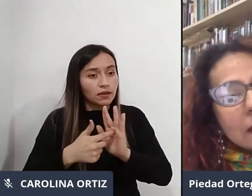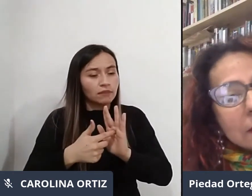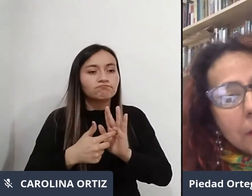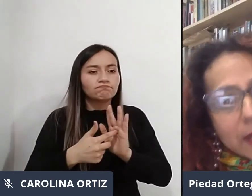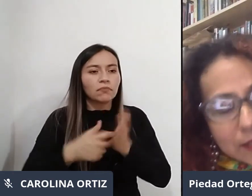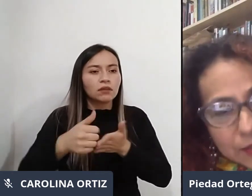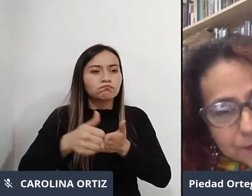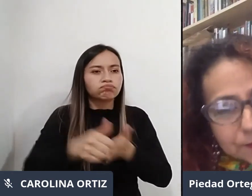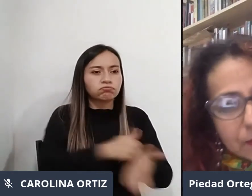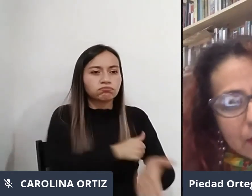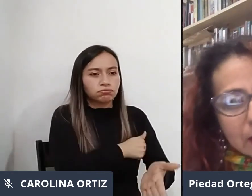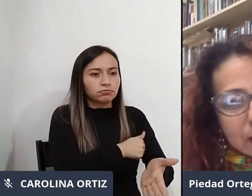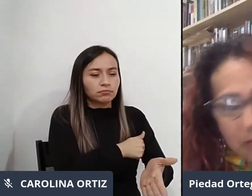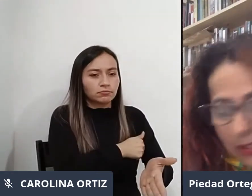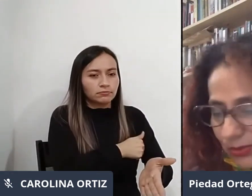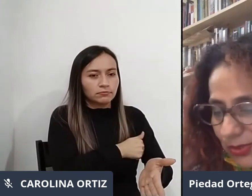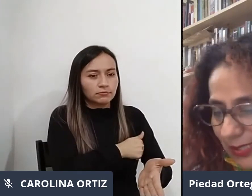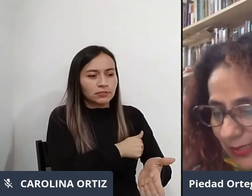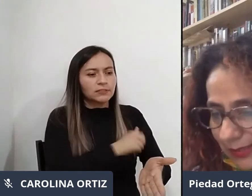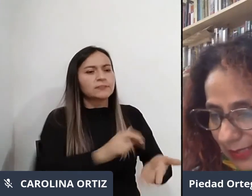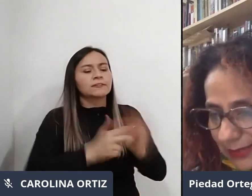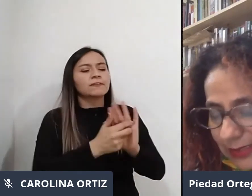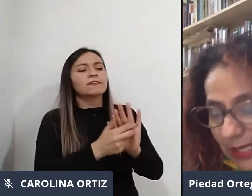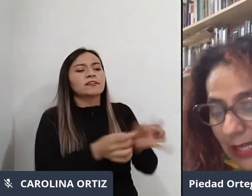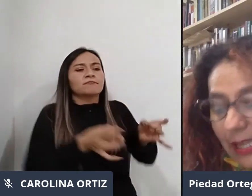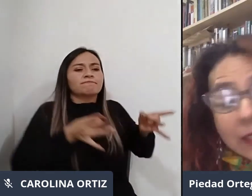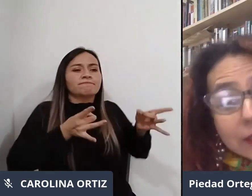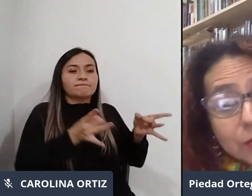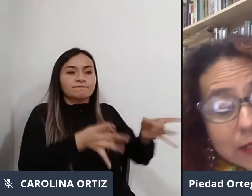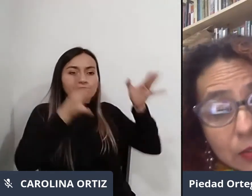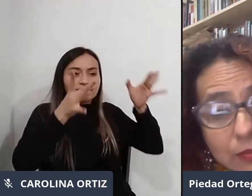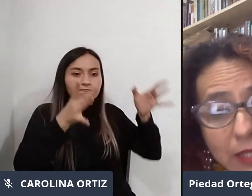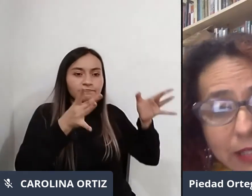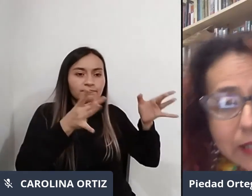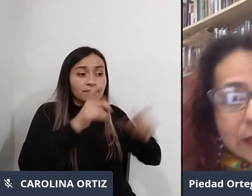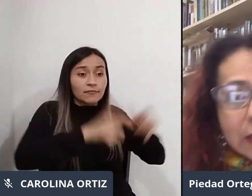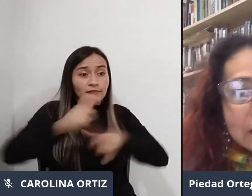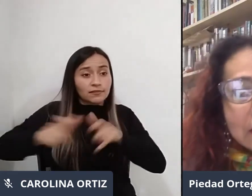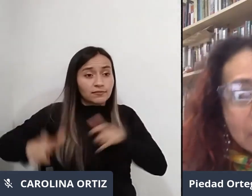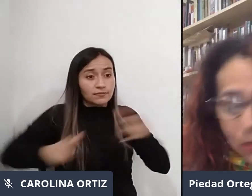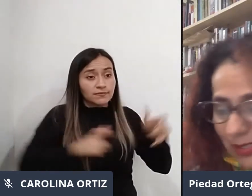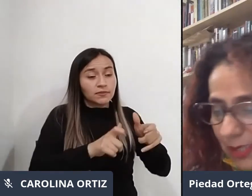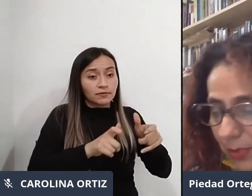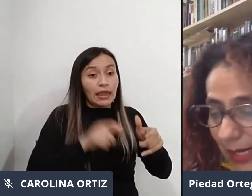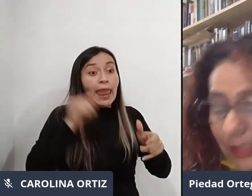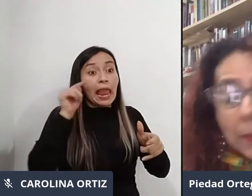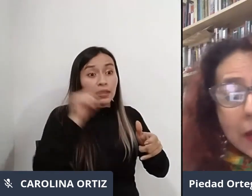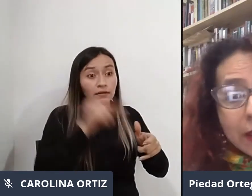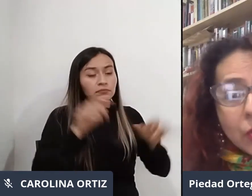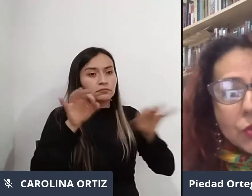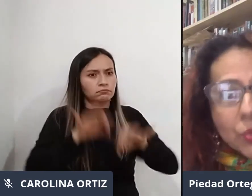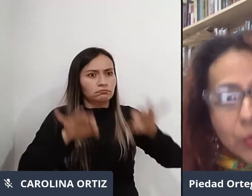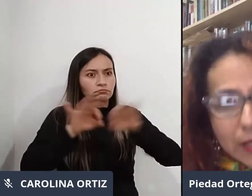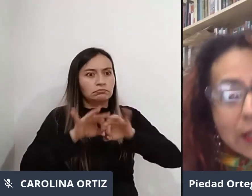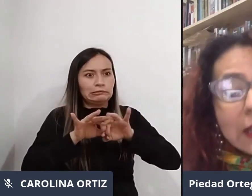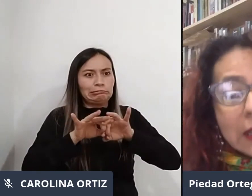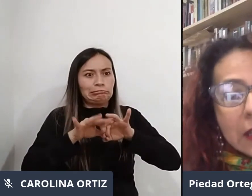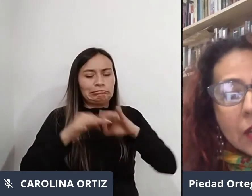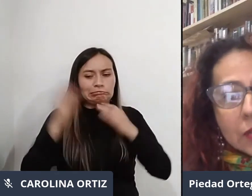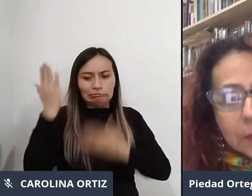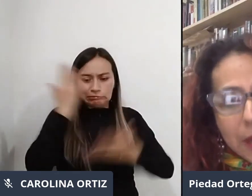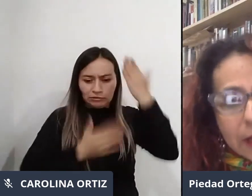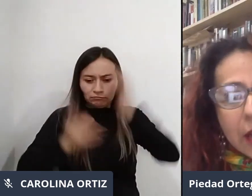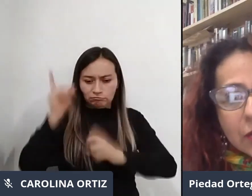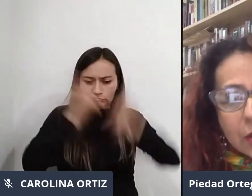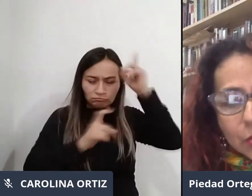el desprecio hacia tantos y hacia tantas. Esa es una segunda alerta que tenemos que trabajarla para deconstruirla en